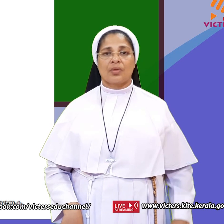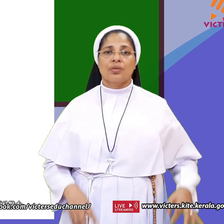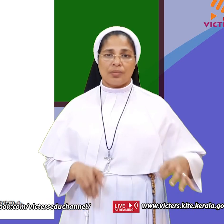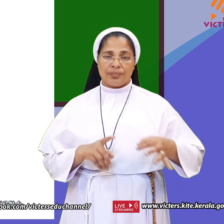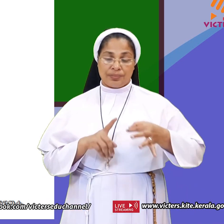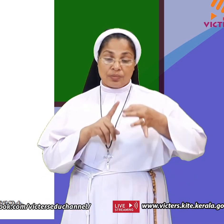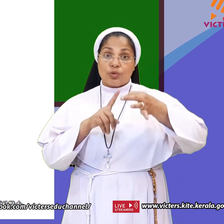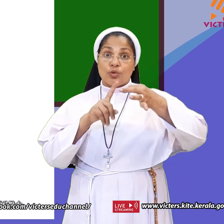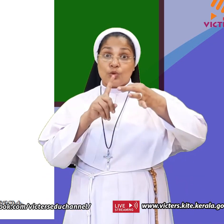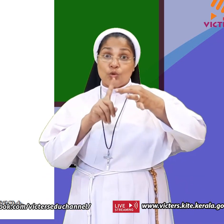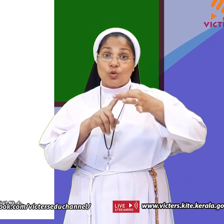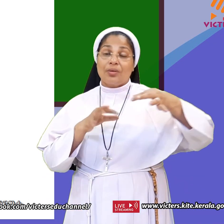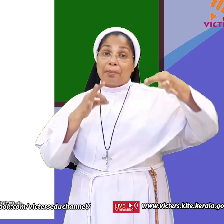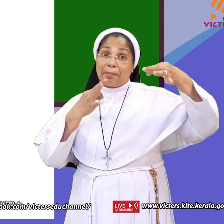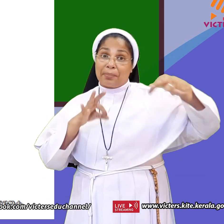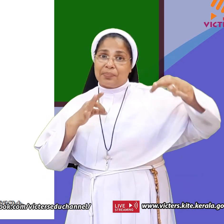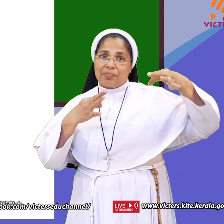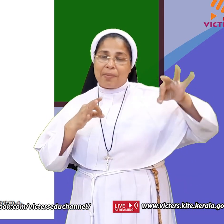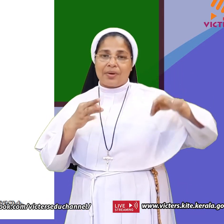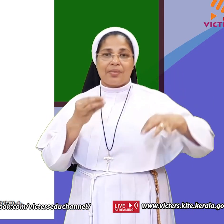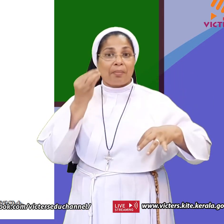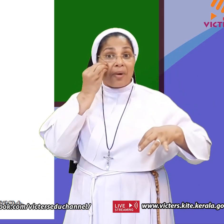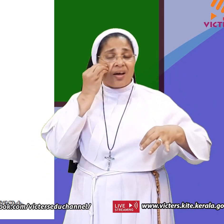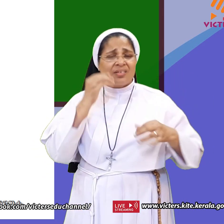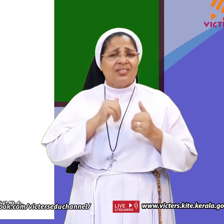ചോദ്യപേപ്പറിൽ മാർക്കിൻ്റെ ഘടന.